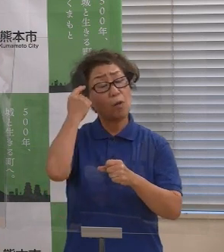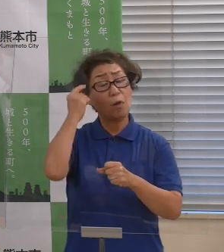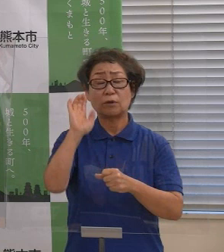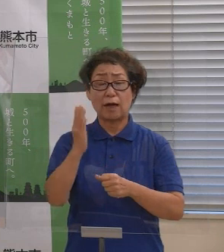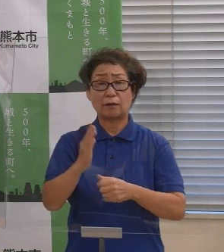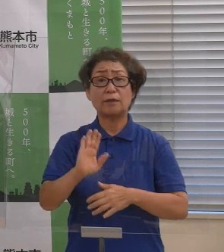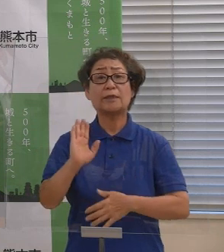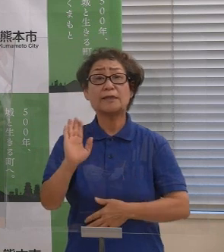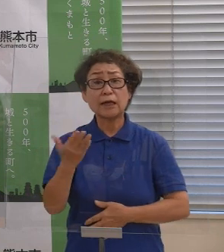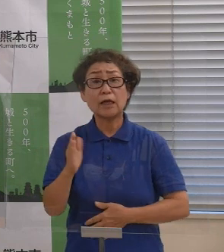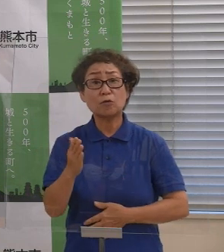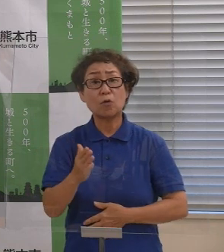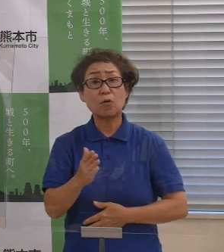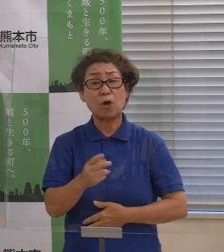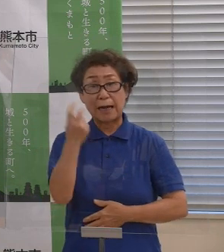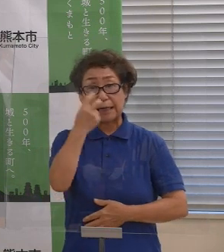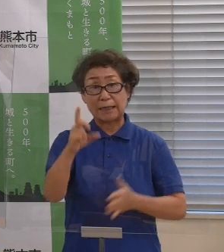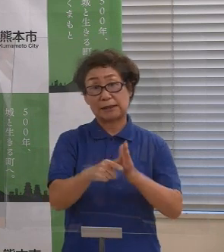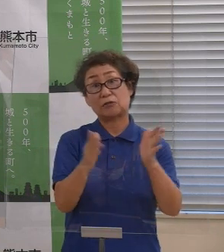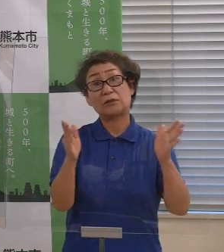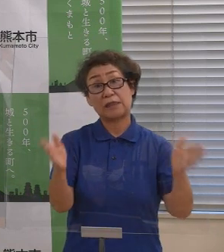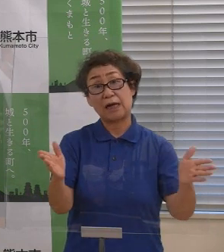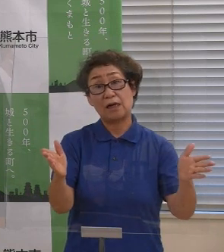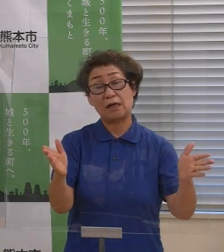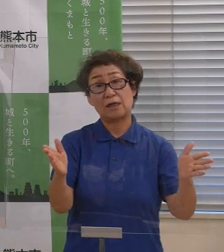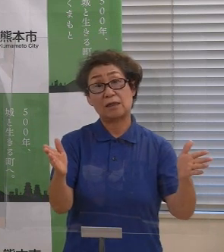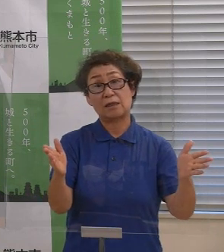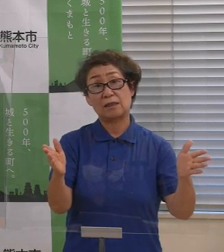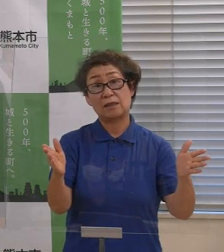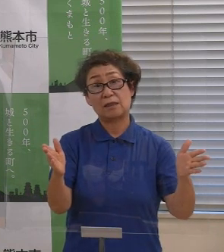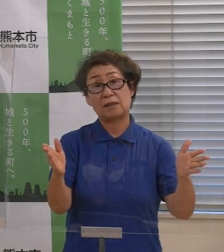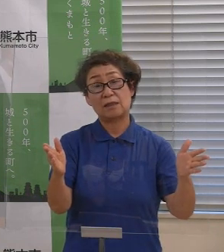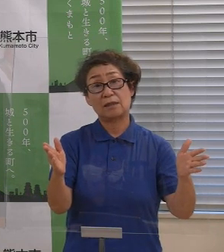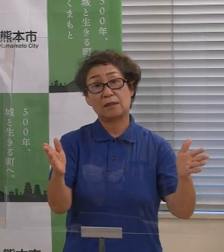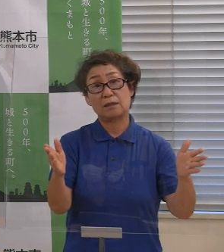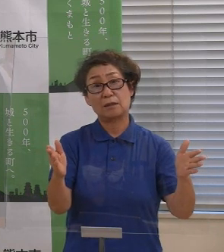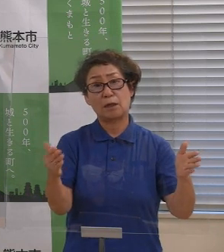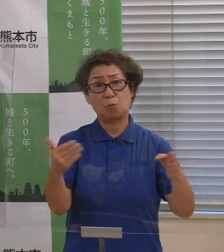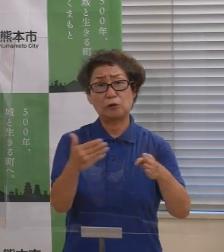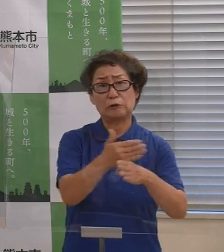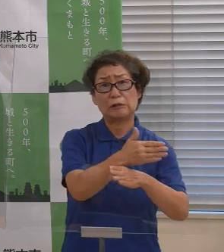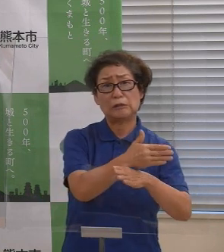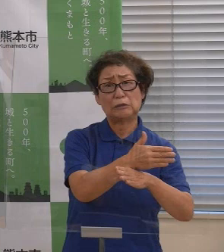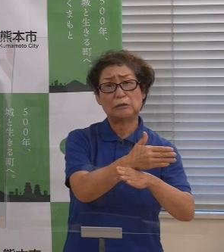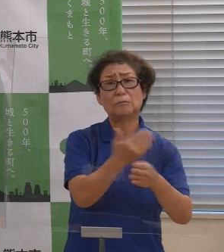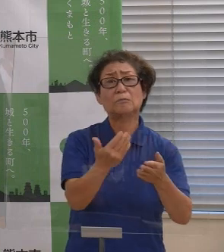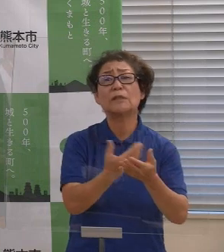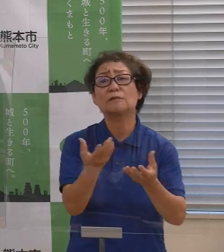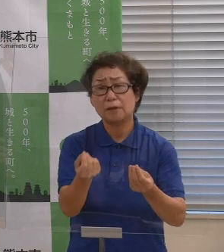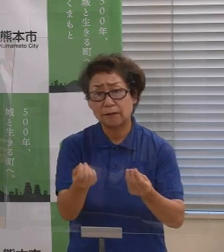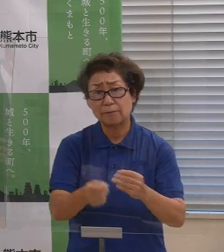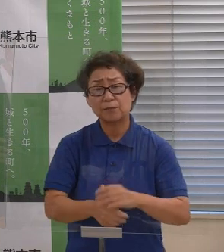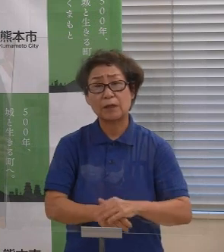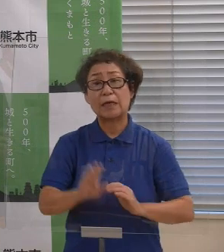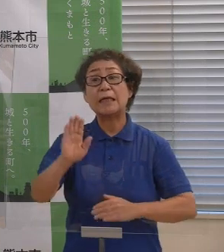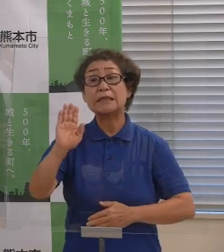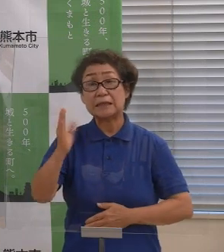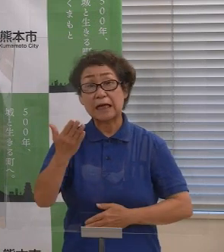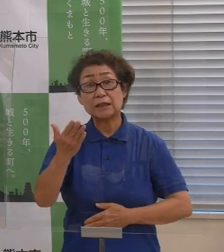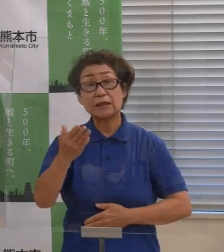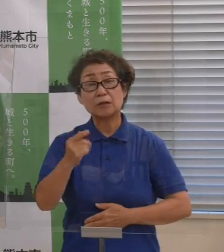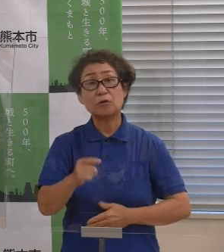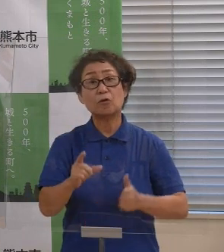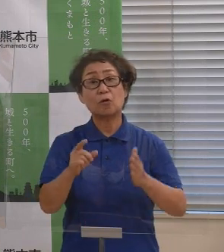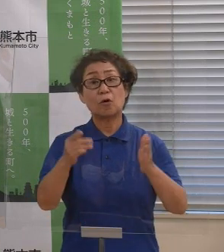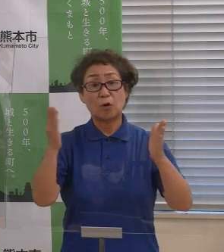その、観察期間といいますか、その期間が過ぎてしまうということになってしまいます。ただ